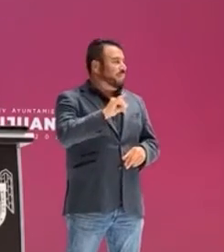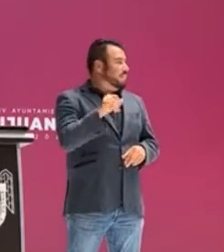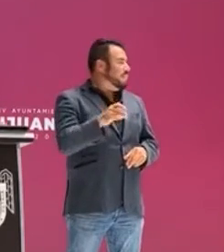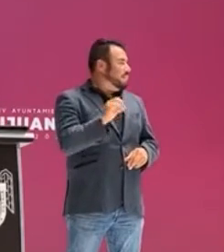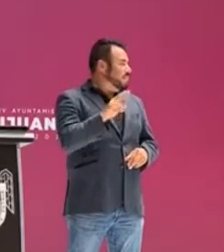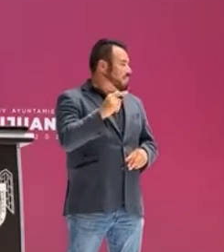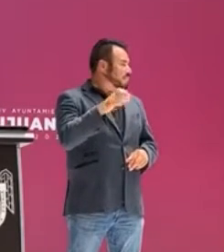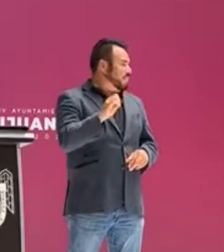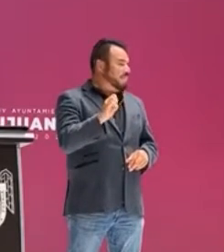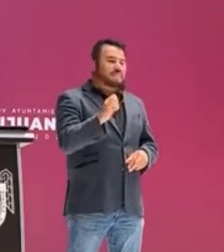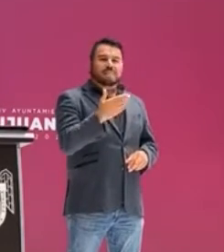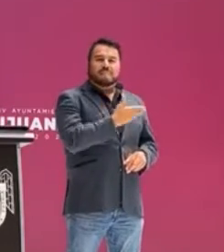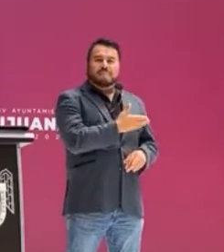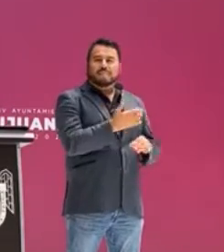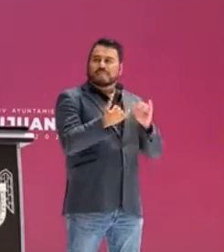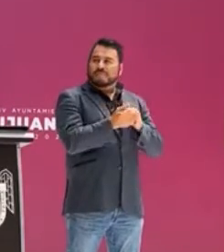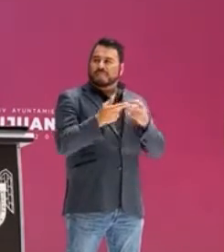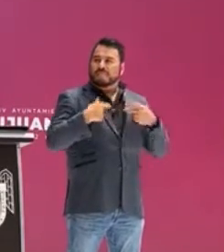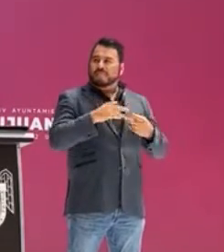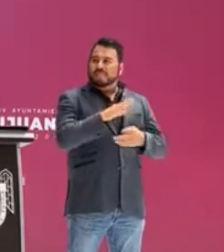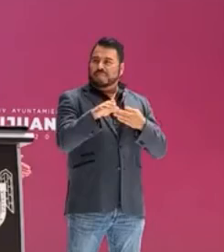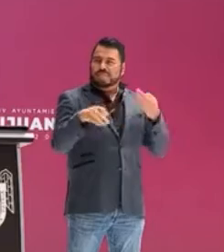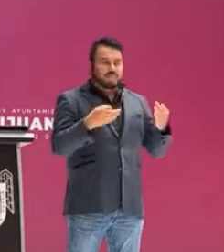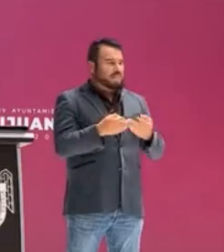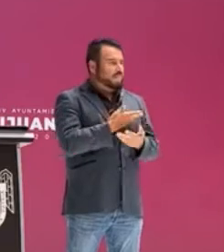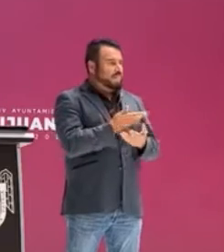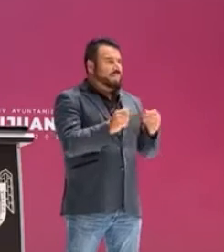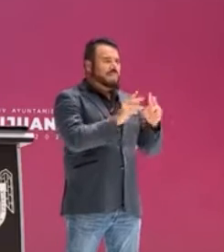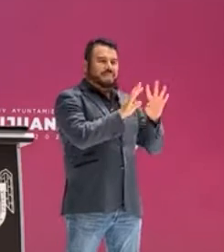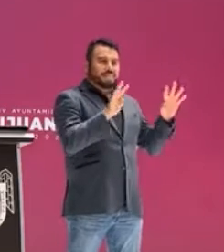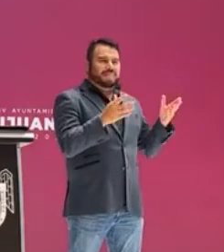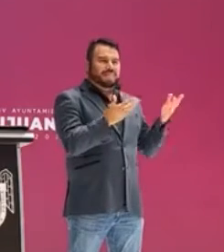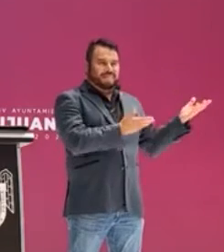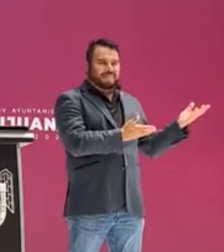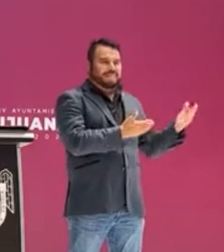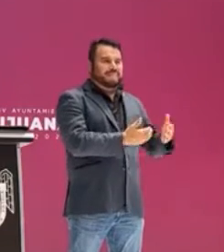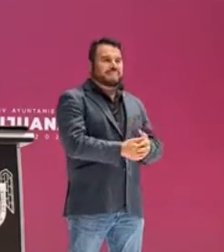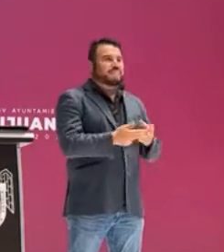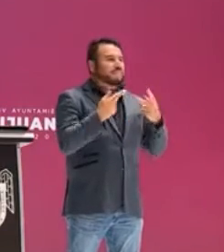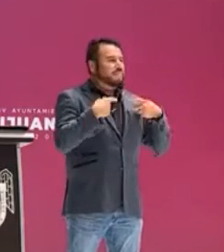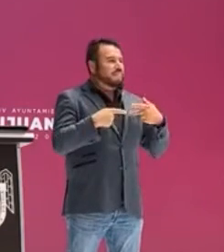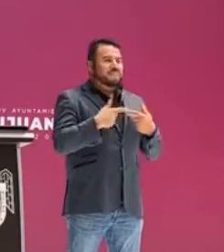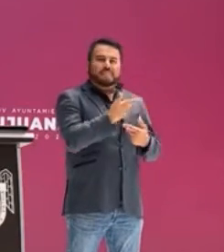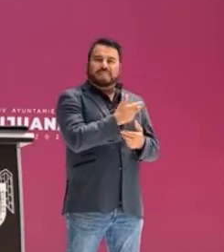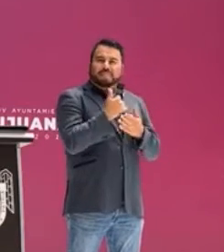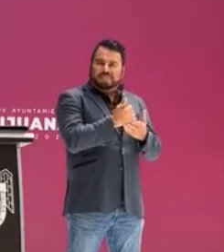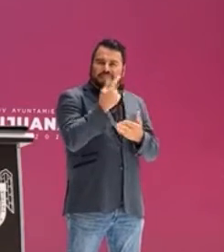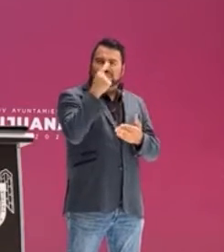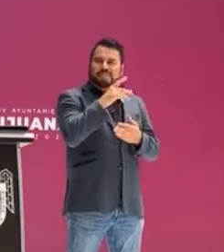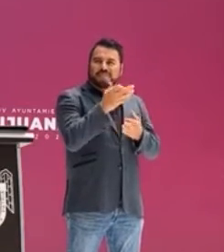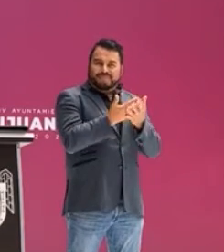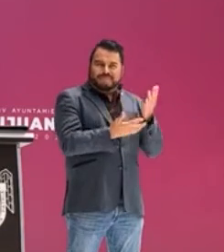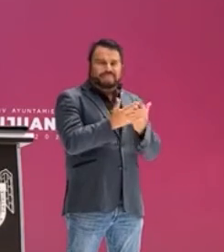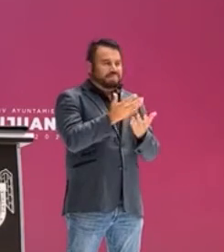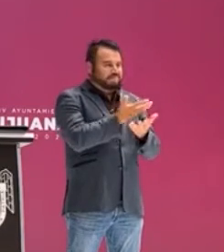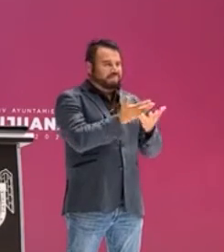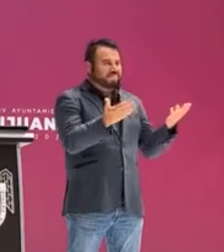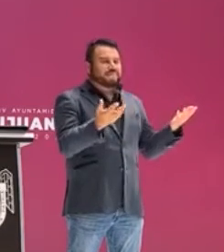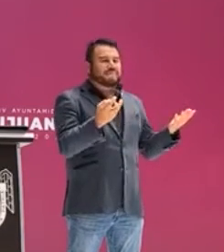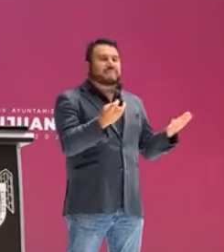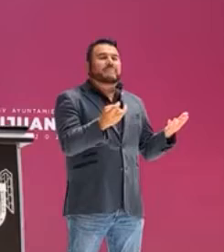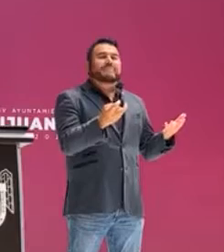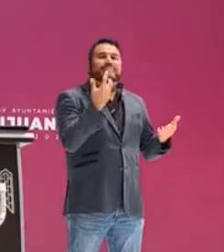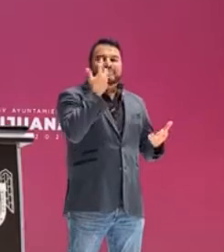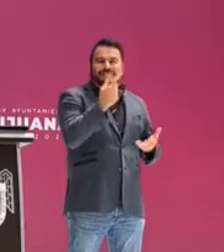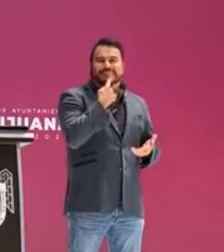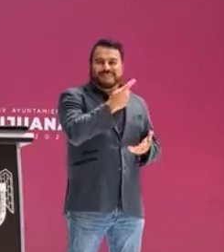que conforman el presidio, a las personas que hicieron posible todo esto. Quiero darles ese agradecimiento a nombre de